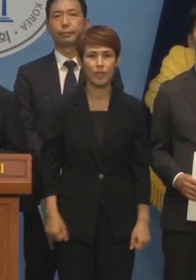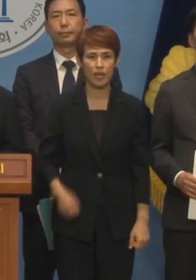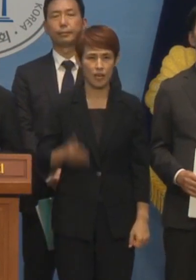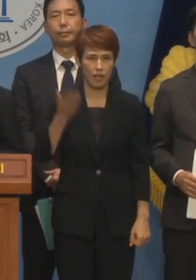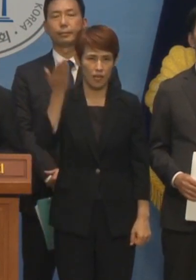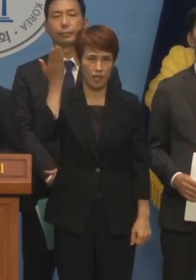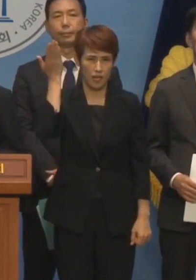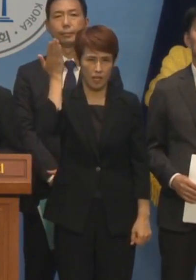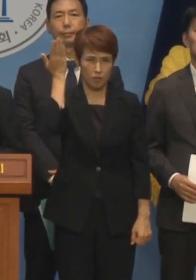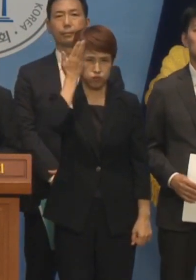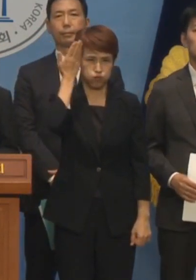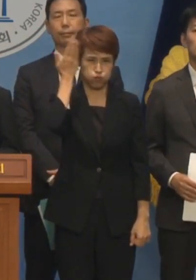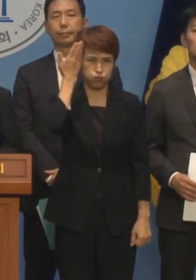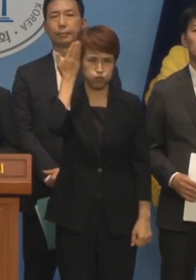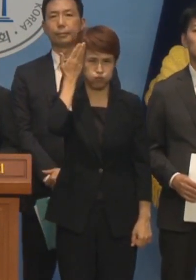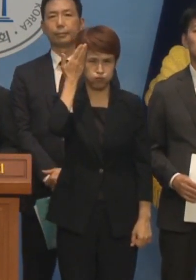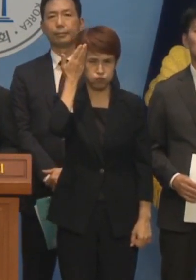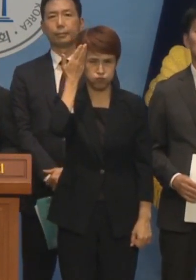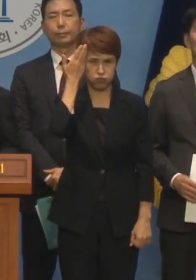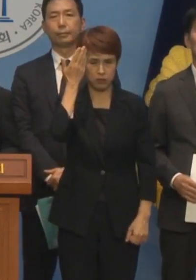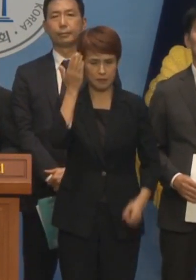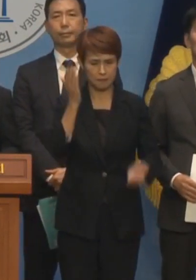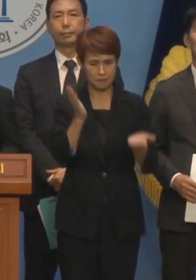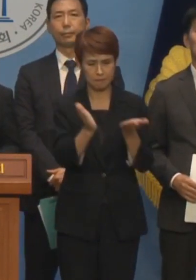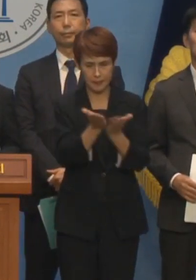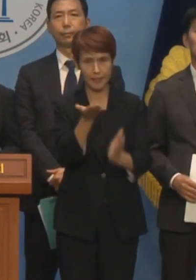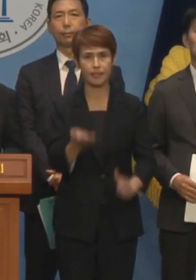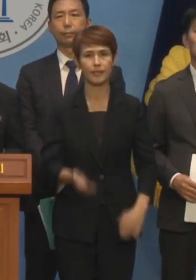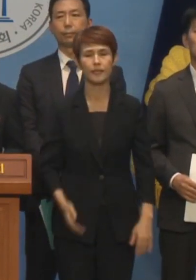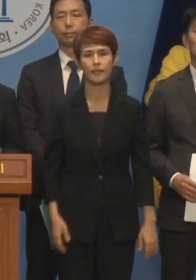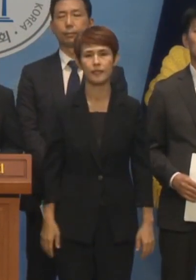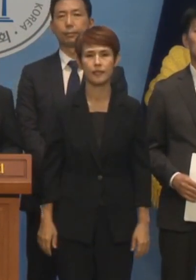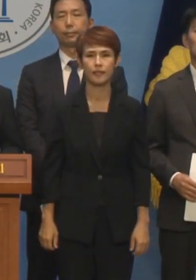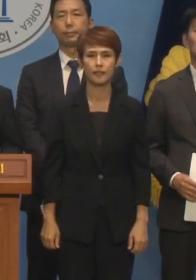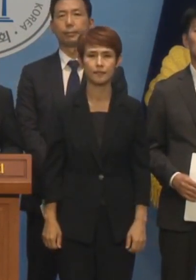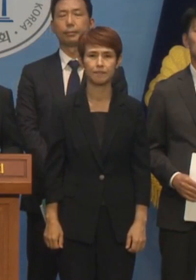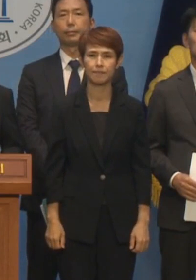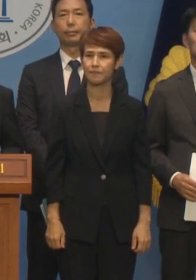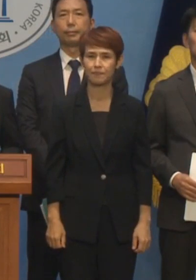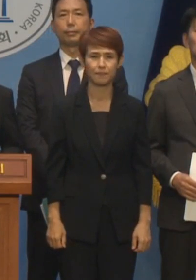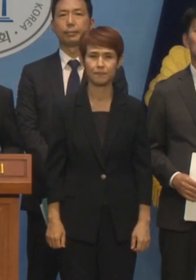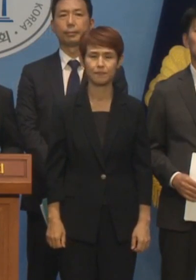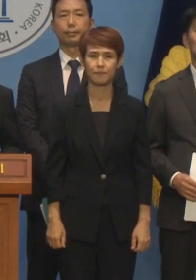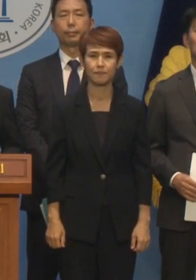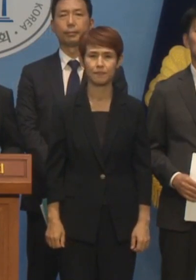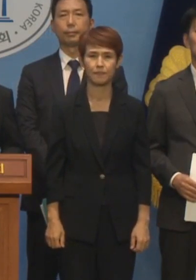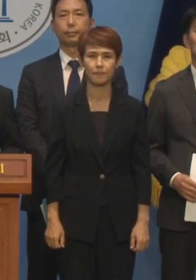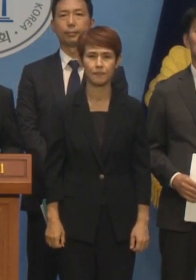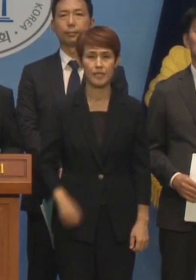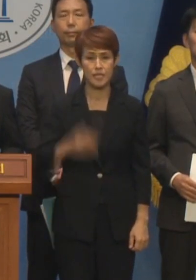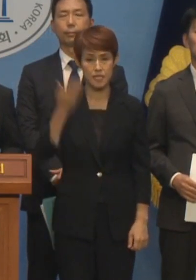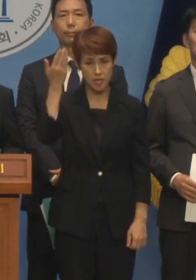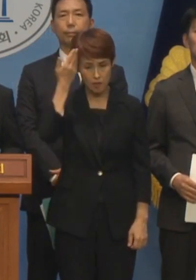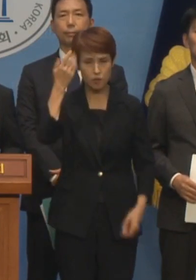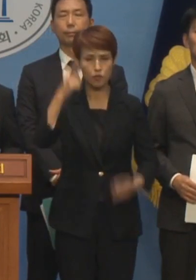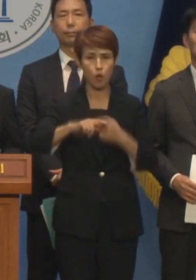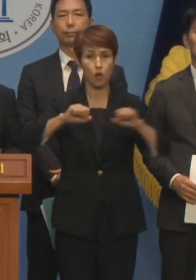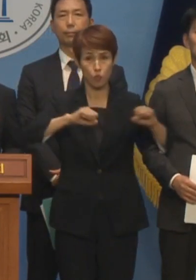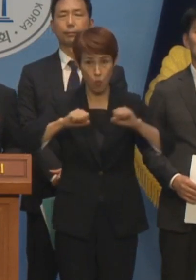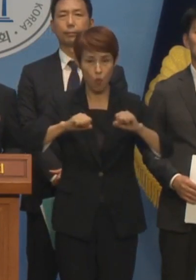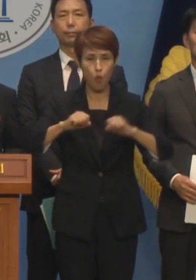상식의 파탄이 계속되고 있습니다. 상식으로 무장하라, 상식으로 행동하라. 그것이